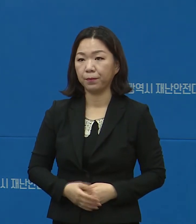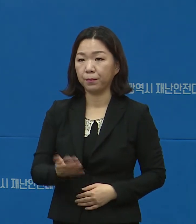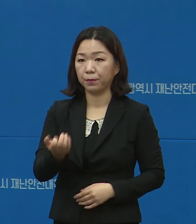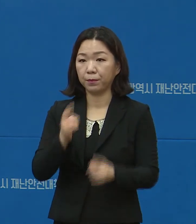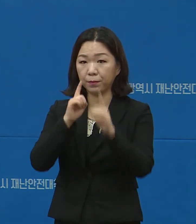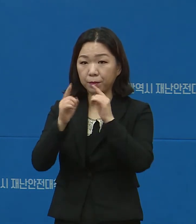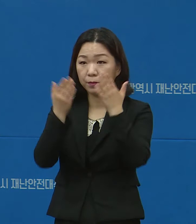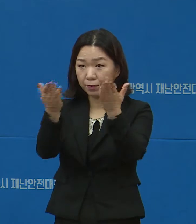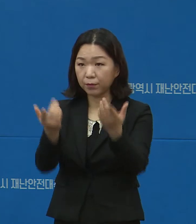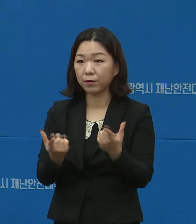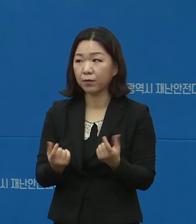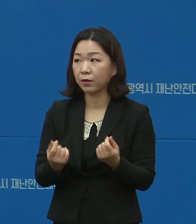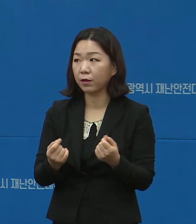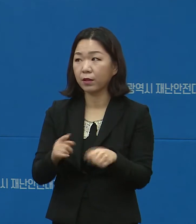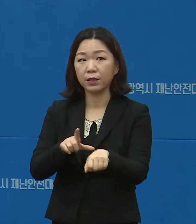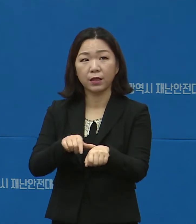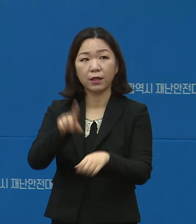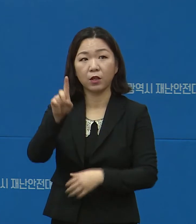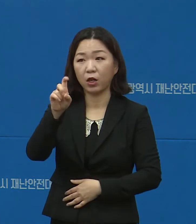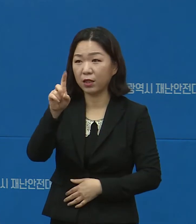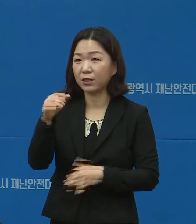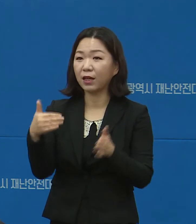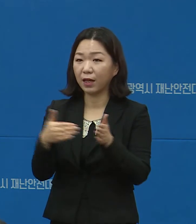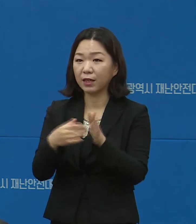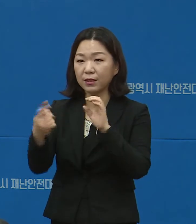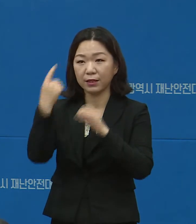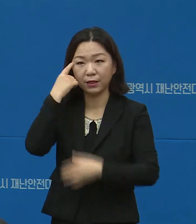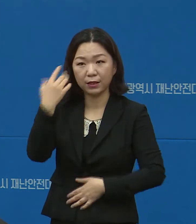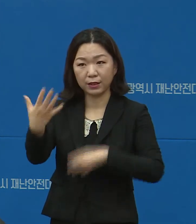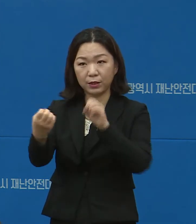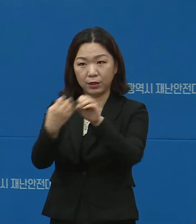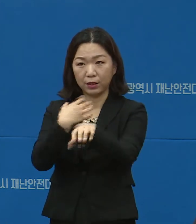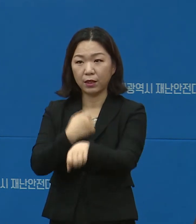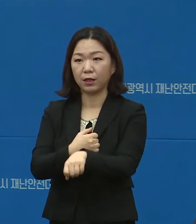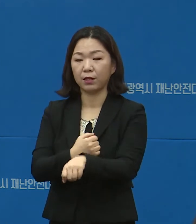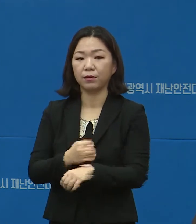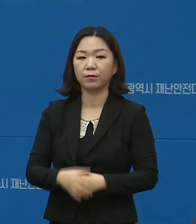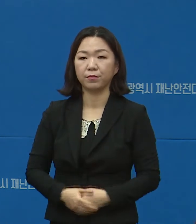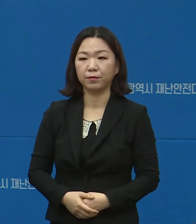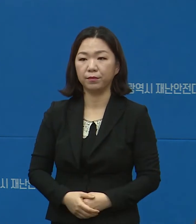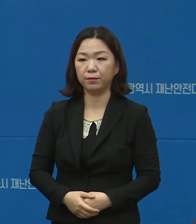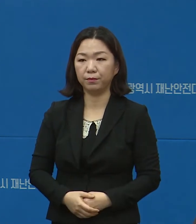안내 말씀드렸듯이 11시까지 질의 응답 시간을 갖도록